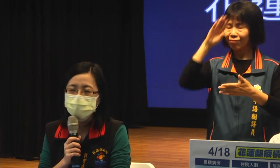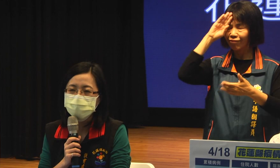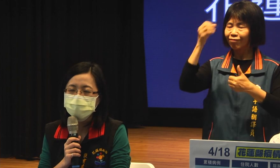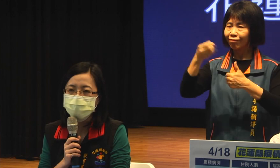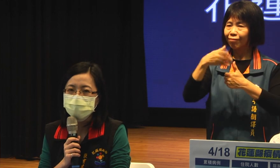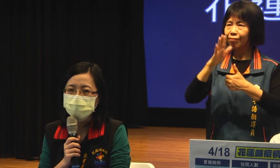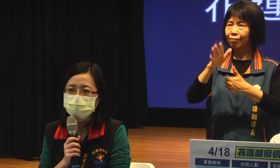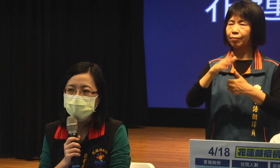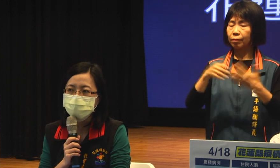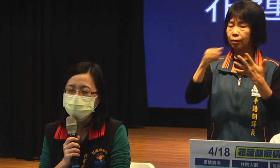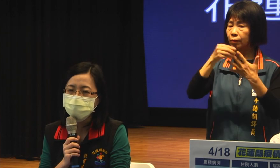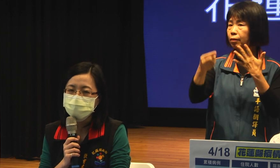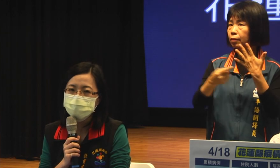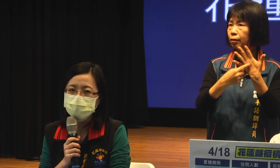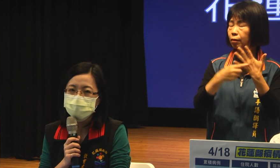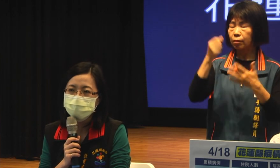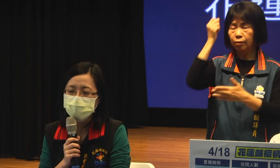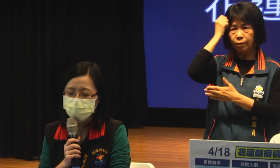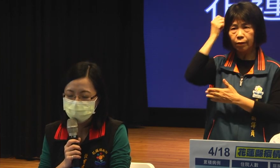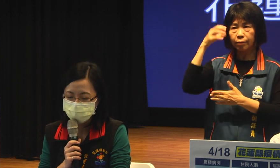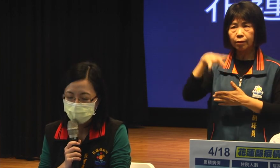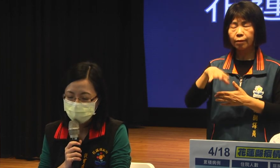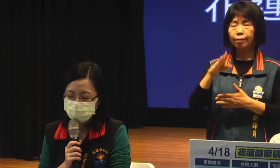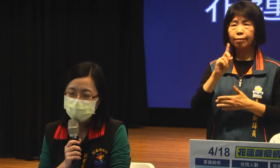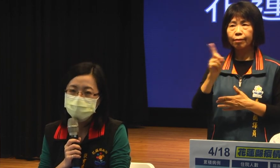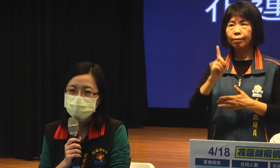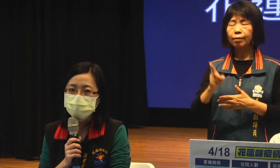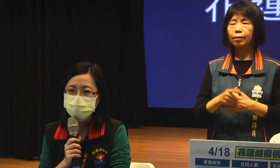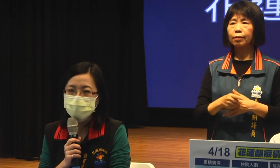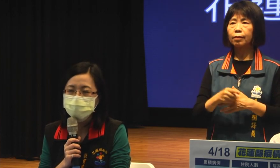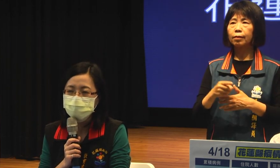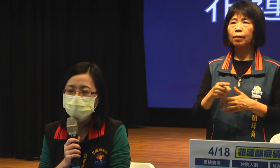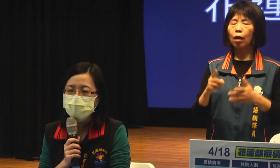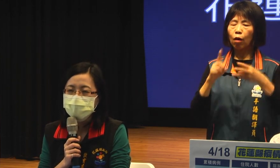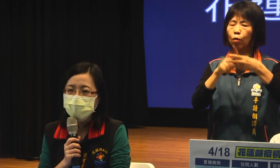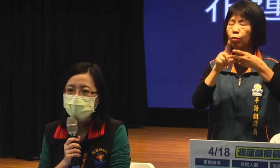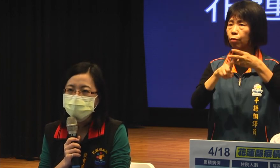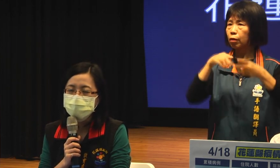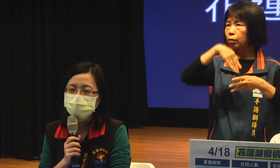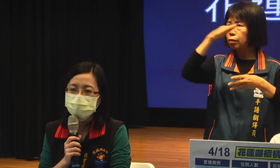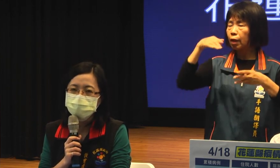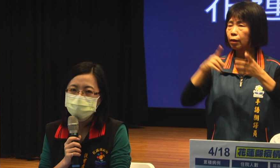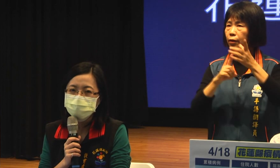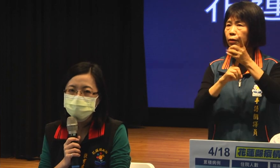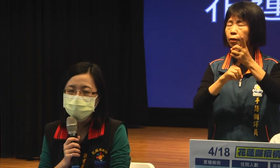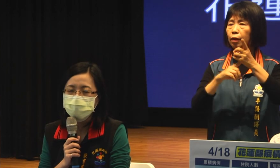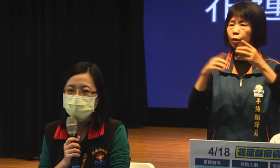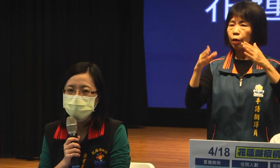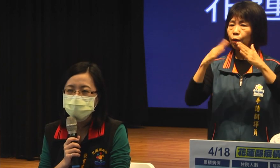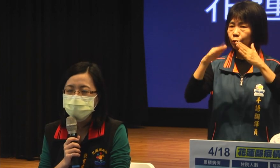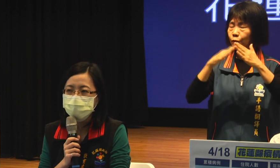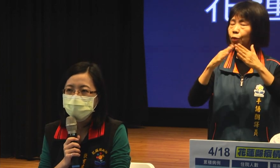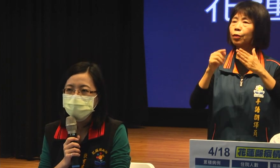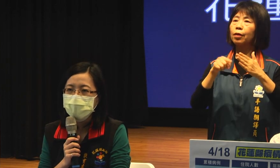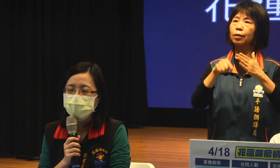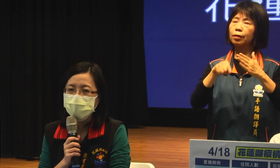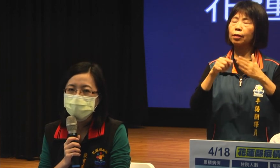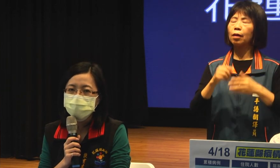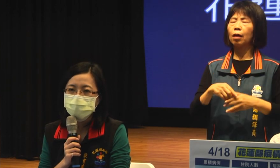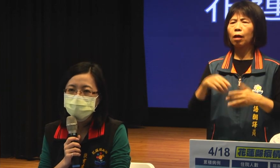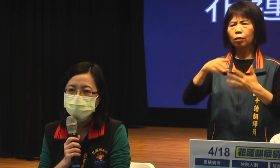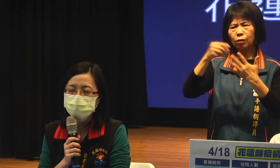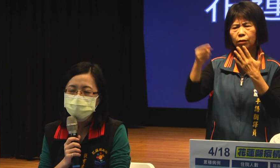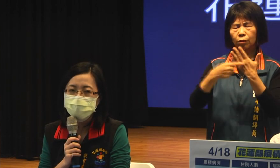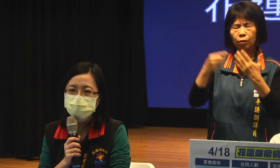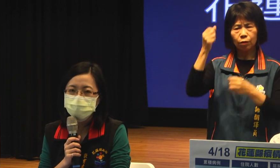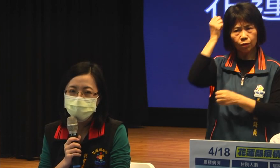这位选手呢，他住宿的地方是玉山神学院，那选手住宿呢是由